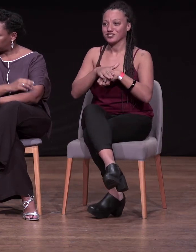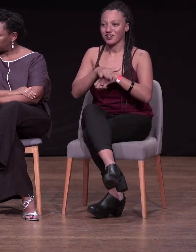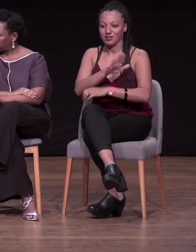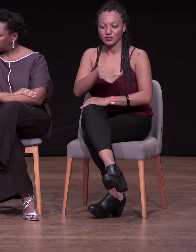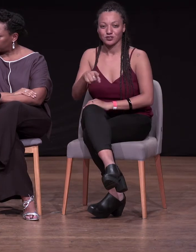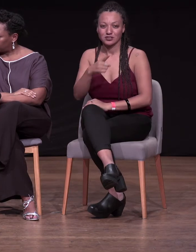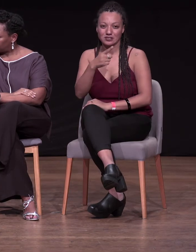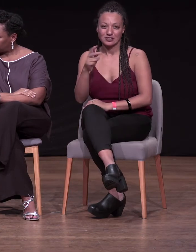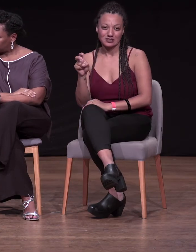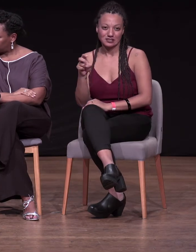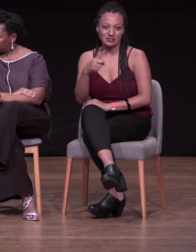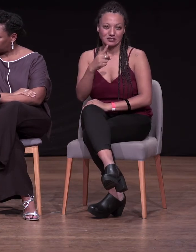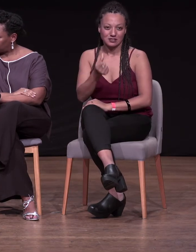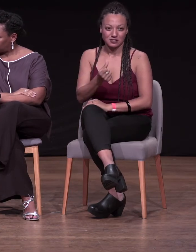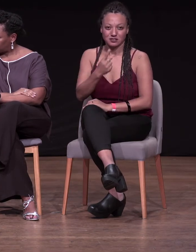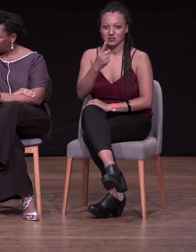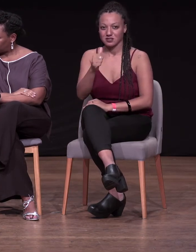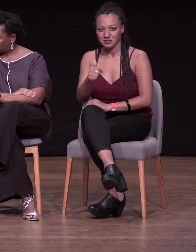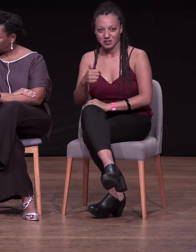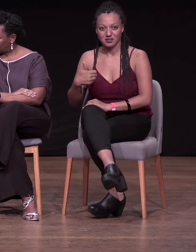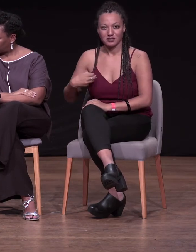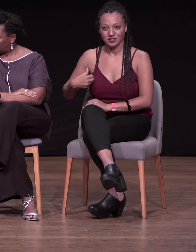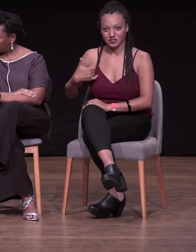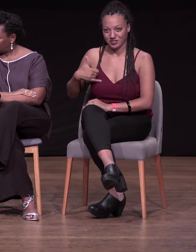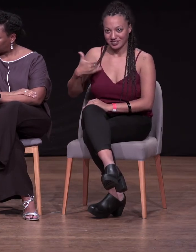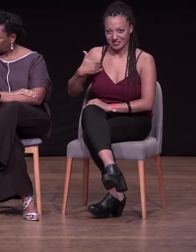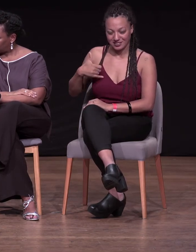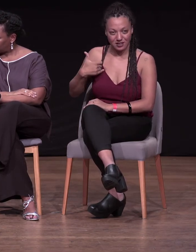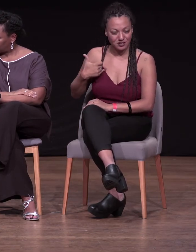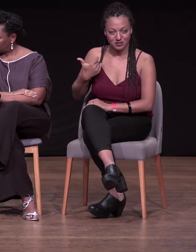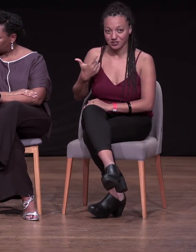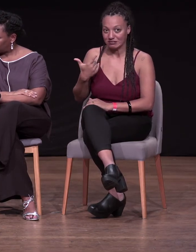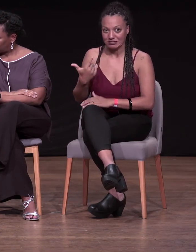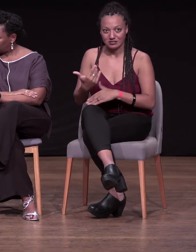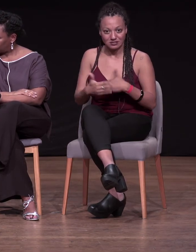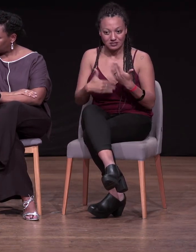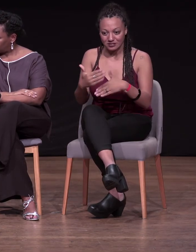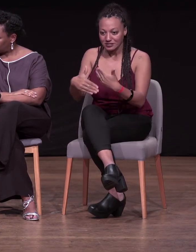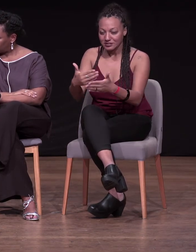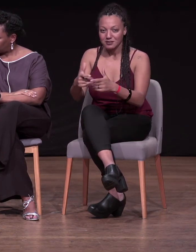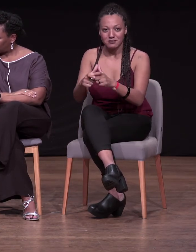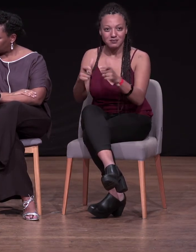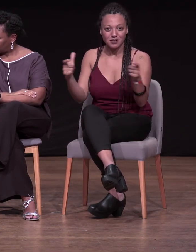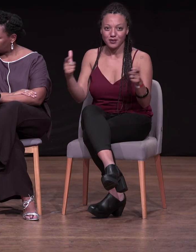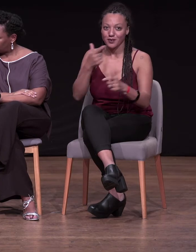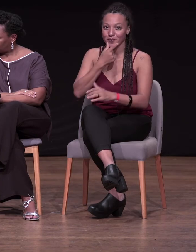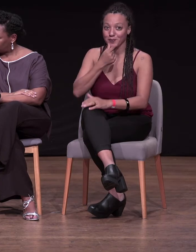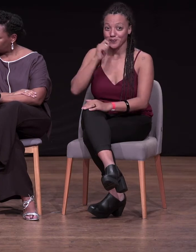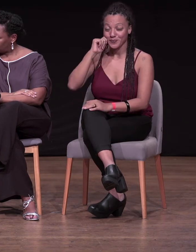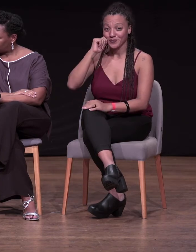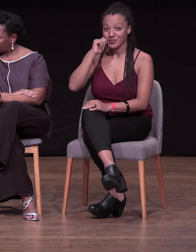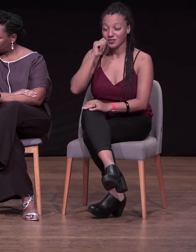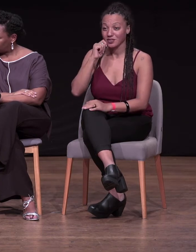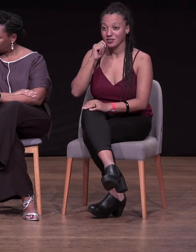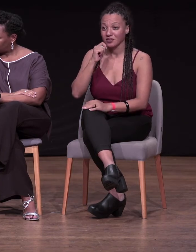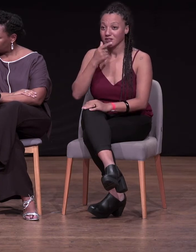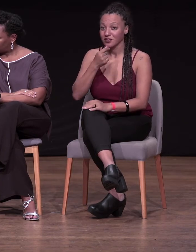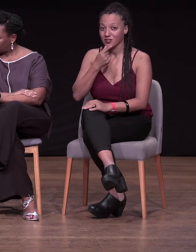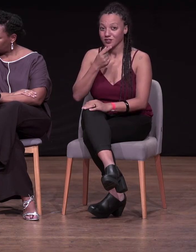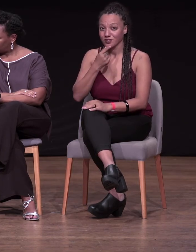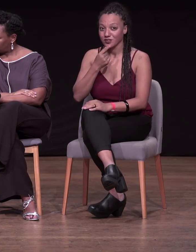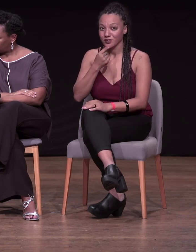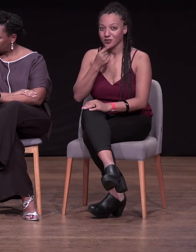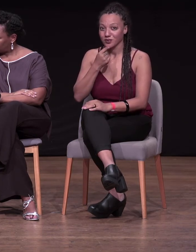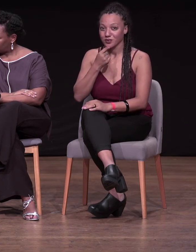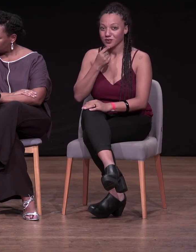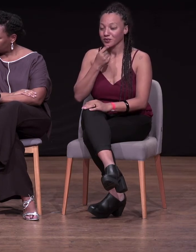17 anos, jovens que estão no fluxo e que, em grande parte, meninos, garotos que reproduzem uma lógica